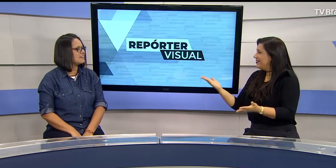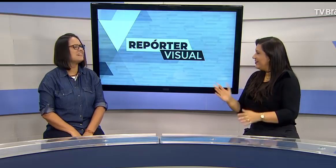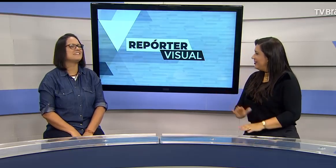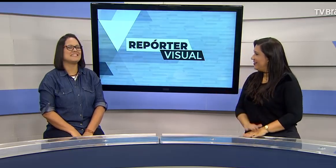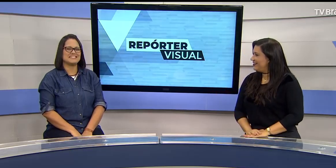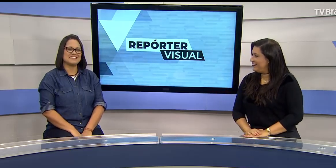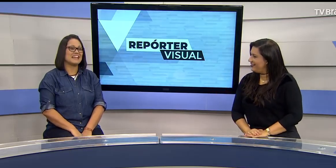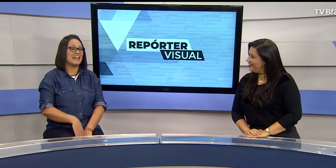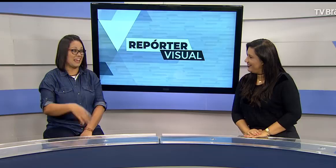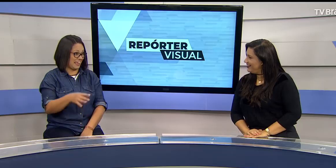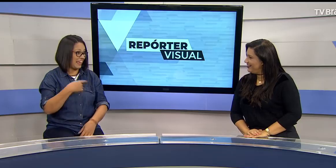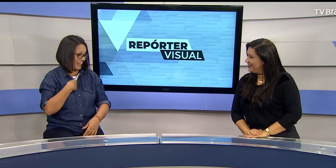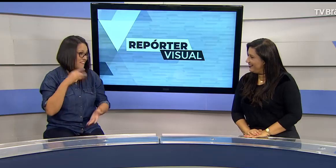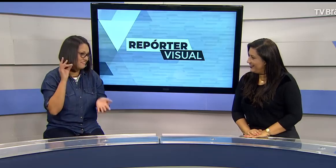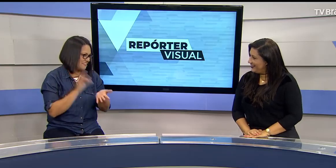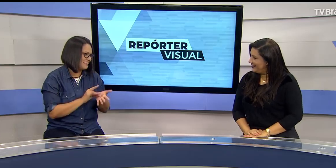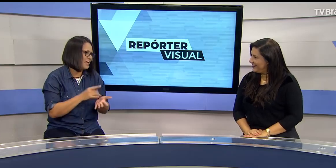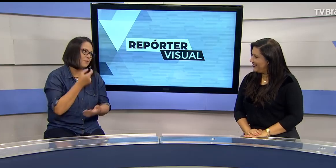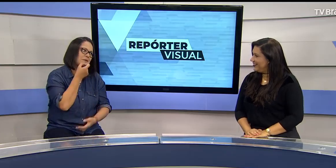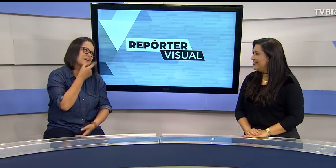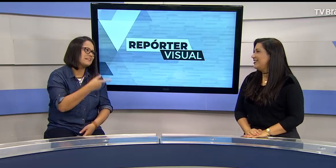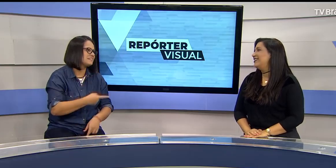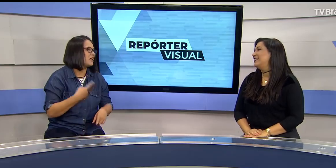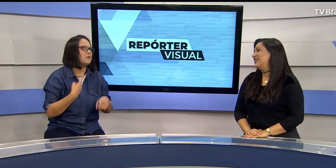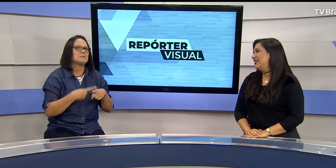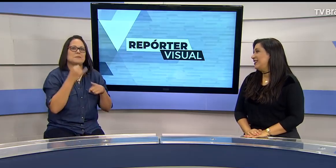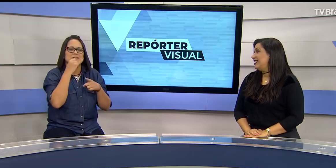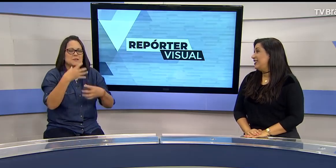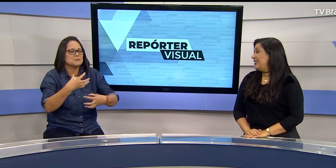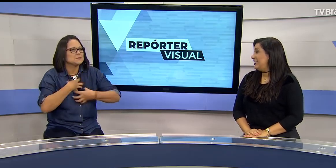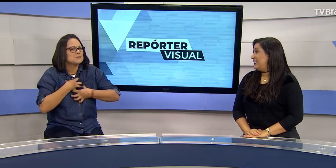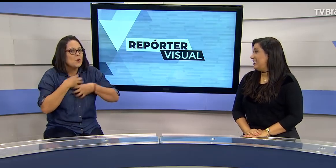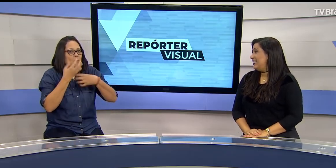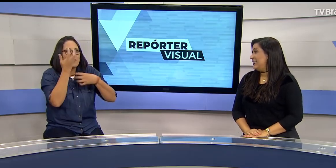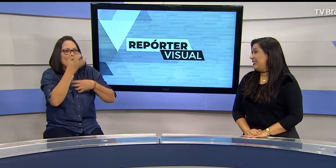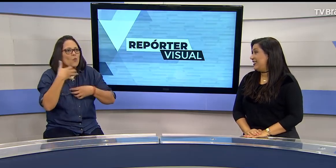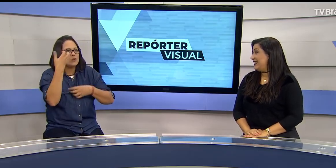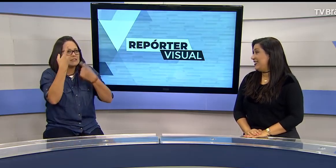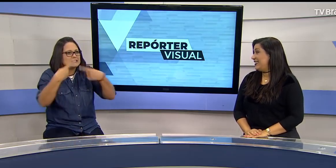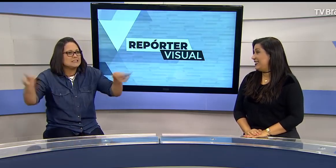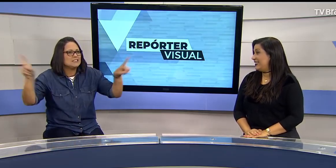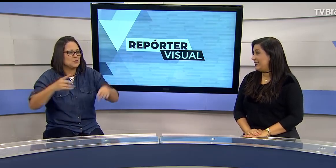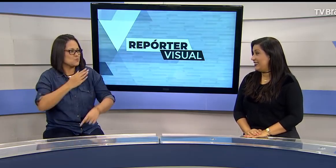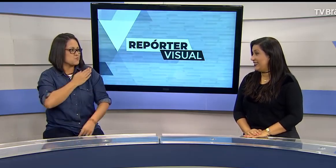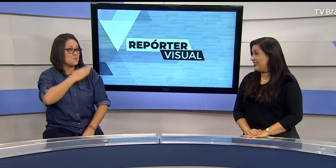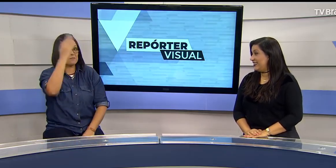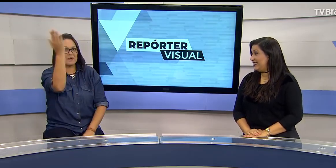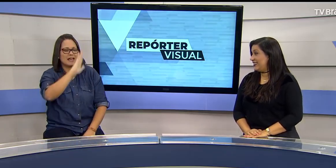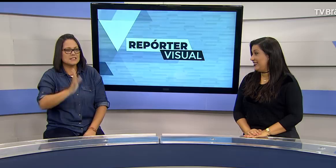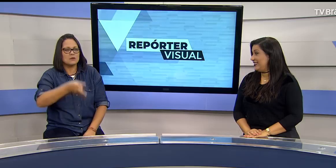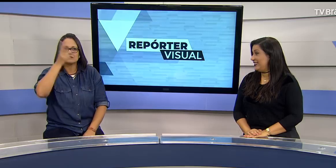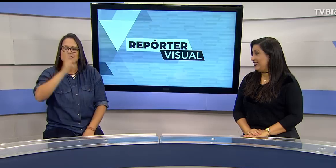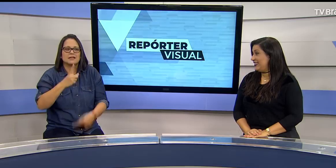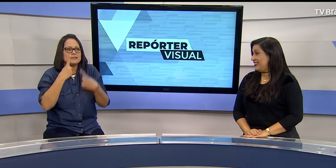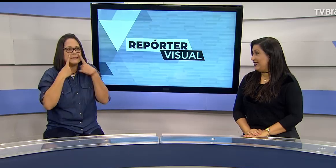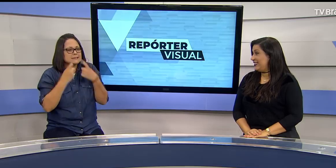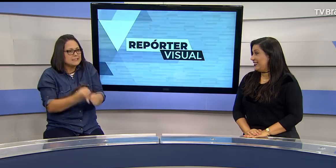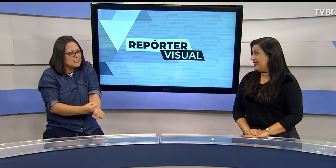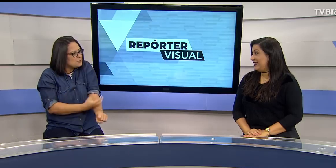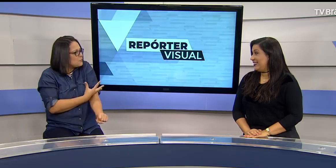Pois é, é interessante falar nisso, porque a execução do hino nacional em aberturas solenes sempre me emociona muito.